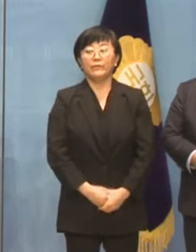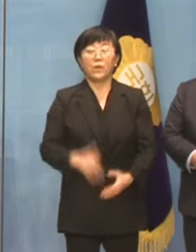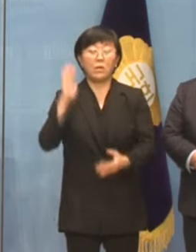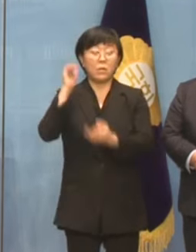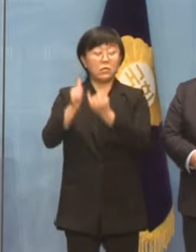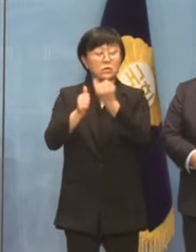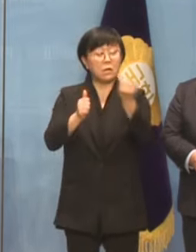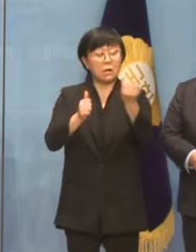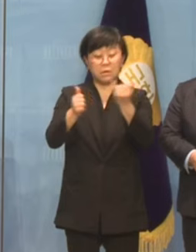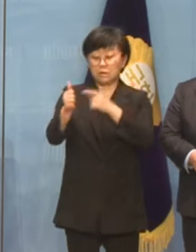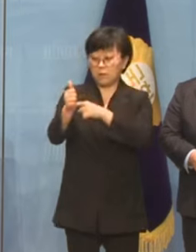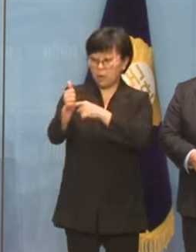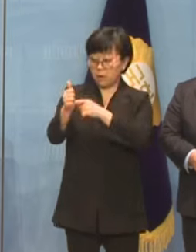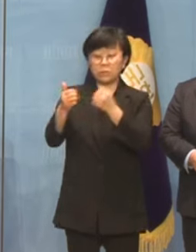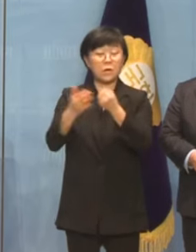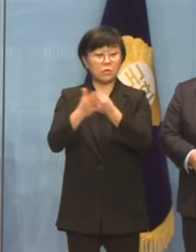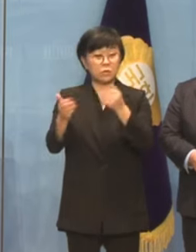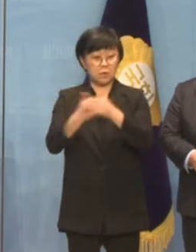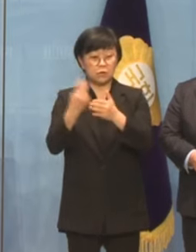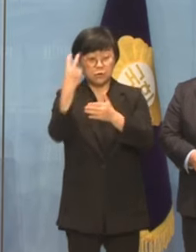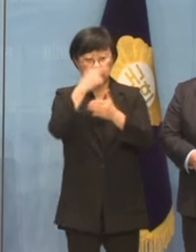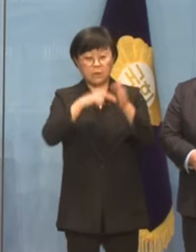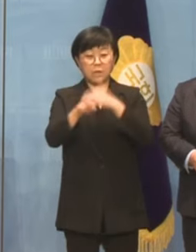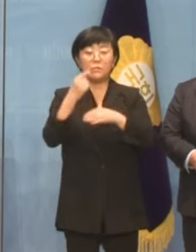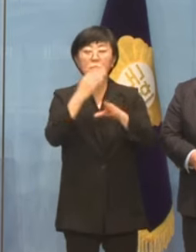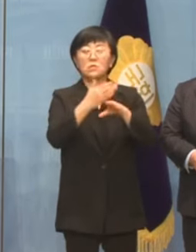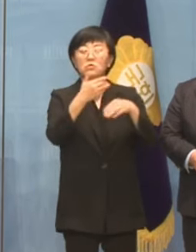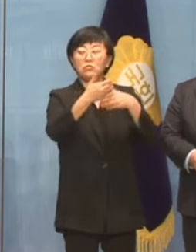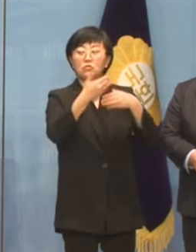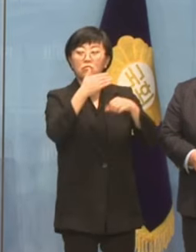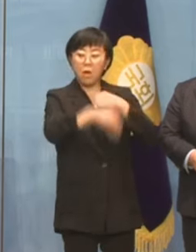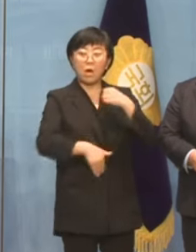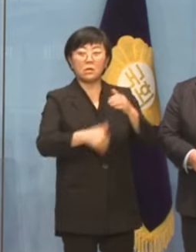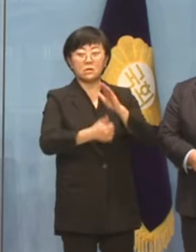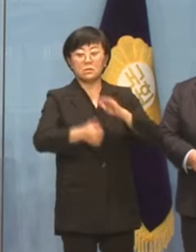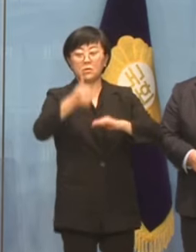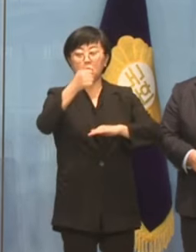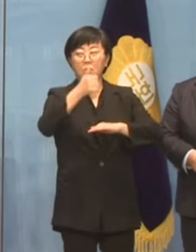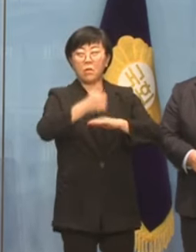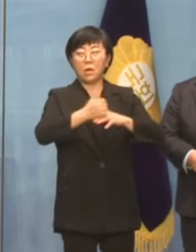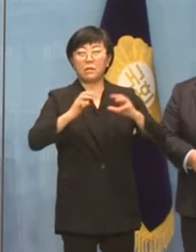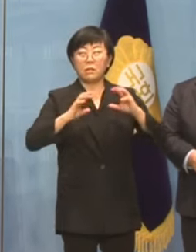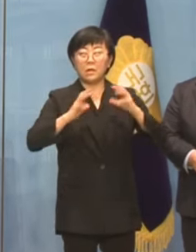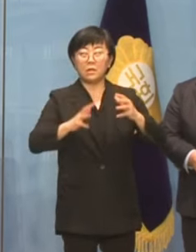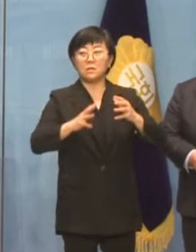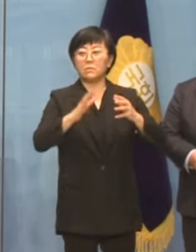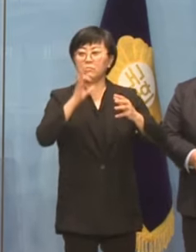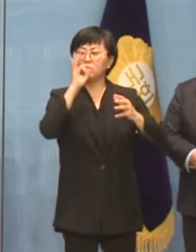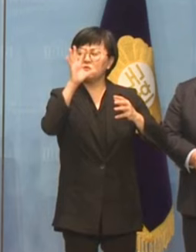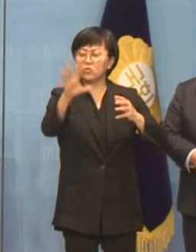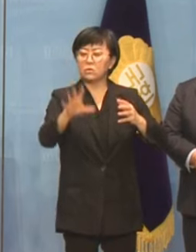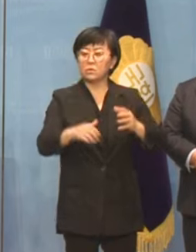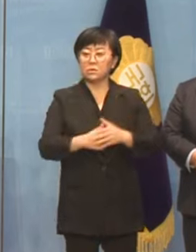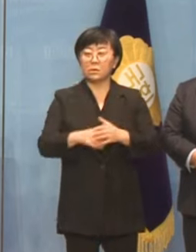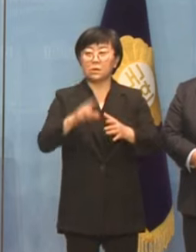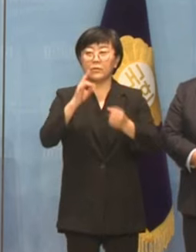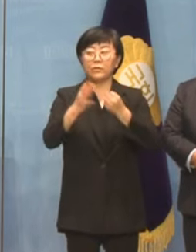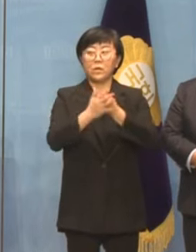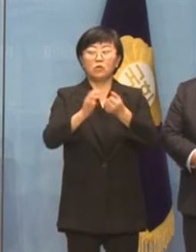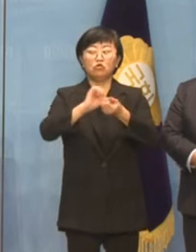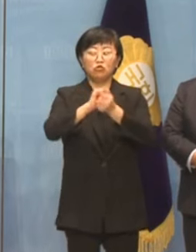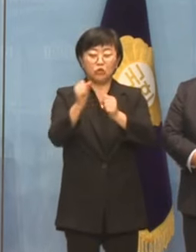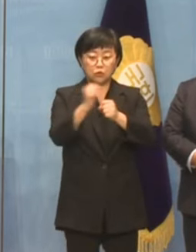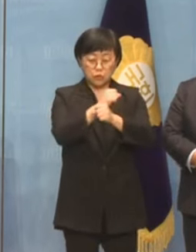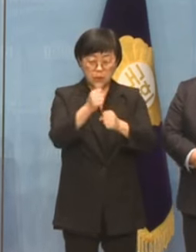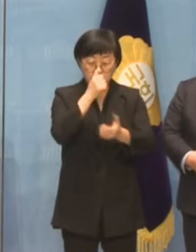배우자가 누구인지에 따라 수사를 피할 수 있는 것은 민주화를 성공한 나라에서 도저히 있을 수 없는 일입니다. 주가 조작